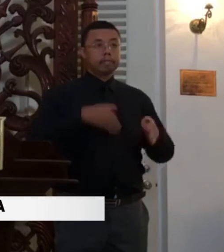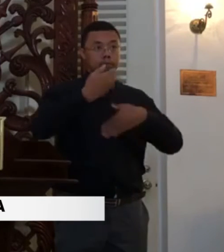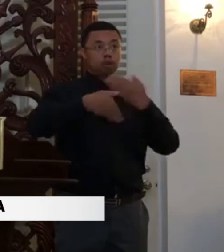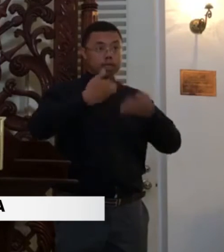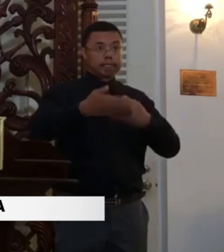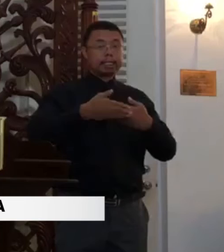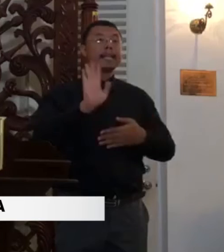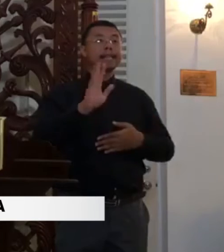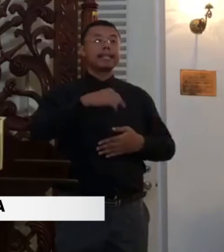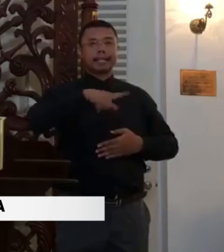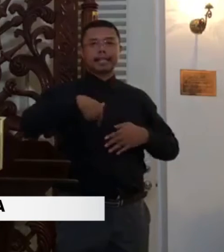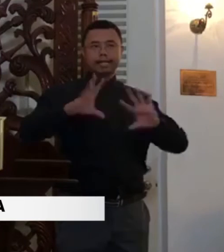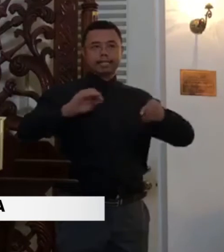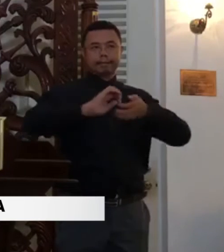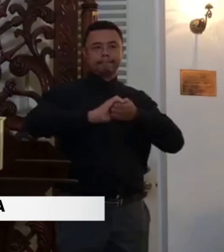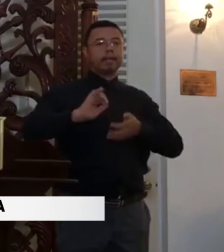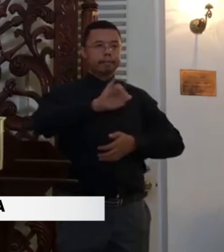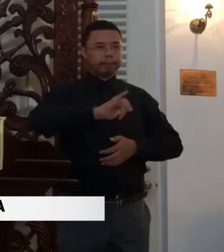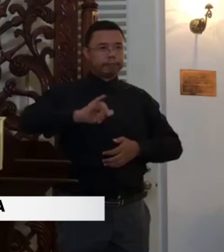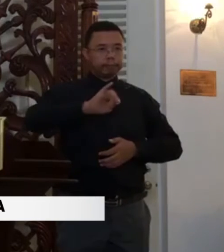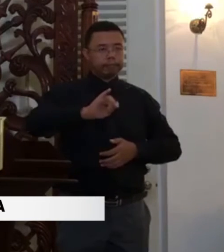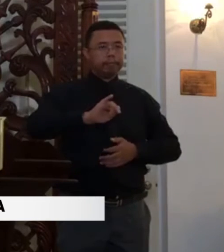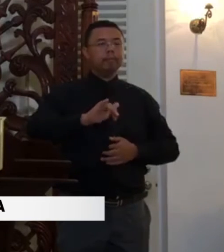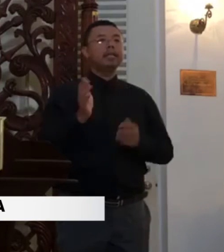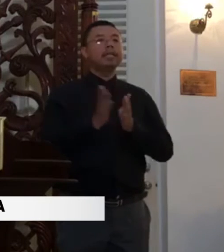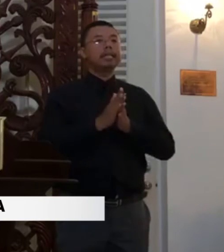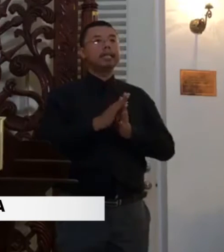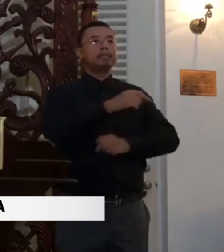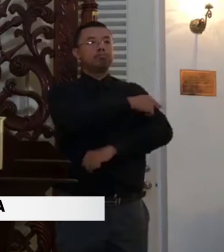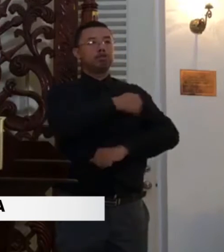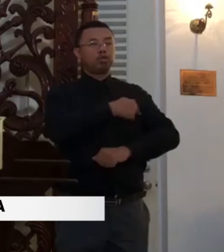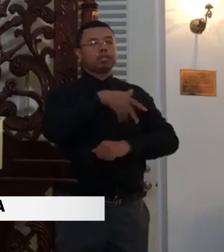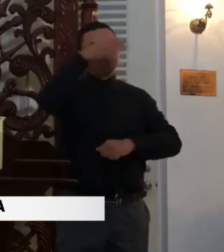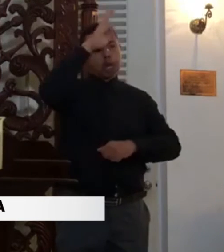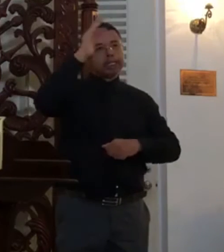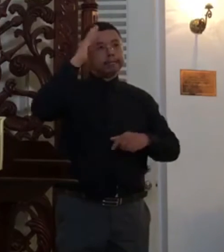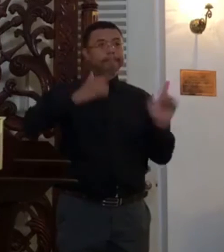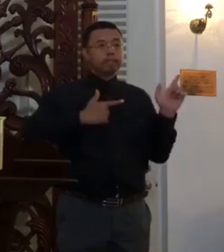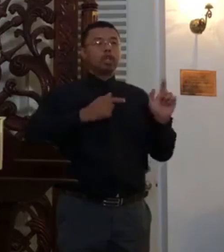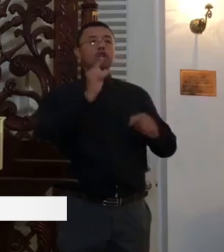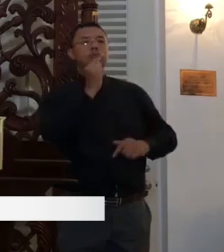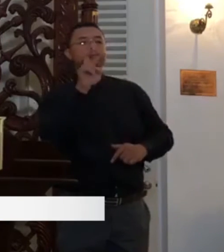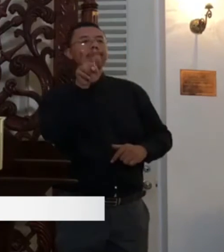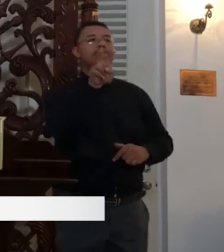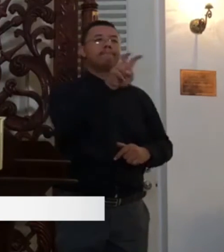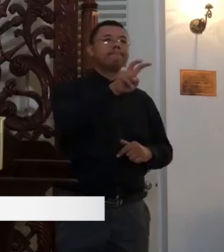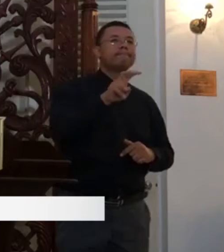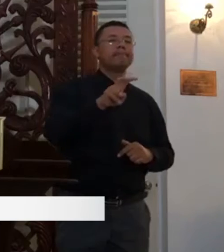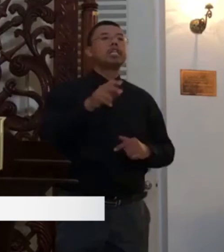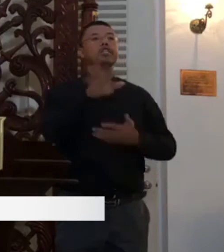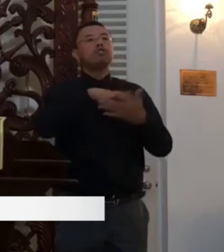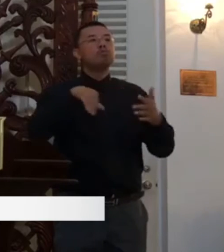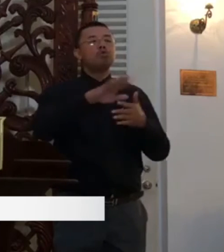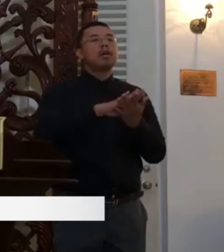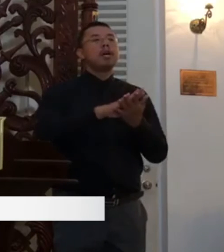Prosesnya nanti kita akan kerjakan bersama-sama dengan aparat penegak hukum untuk memastikan bahwa